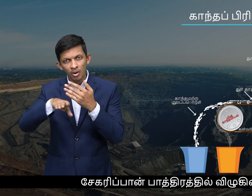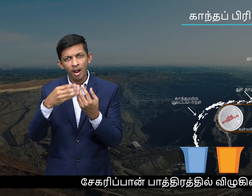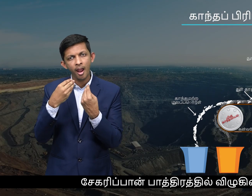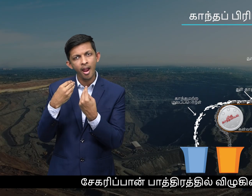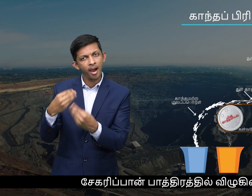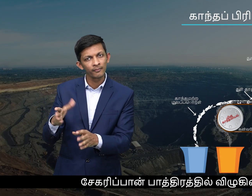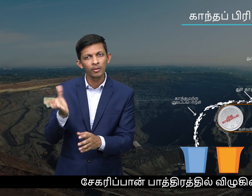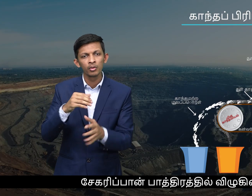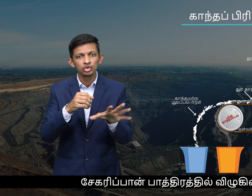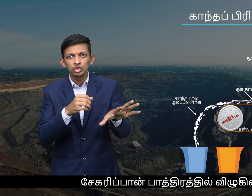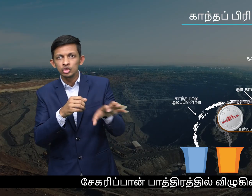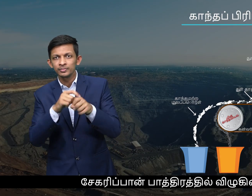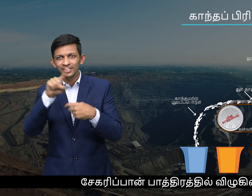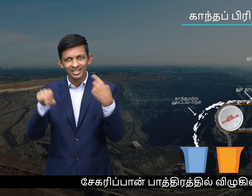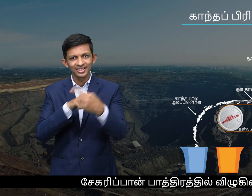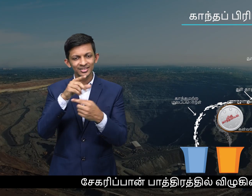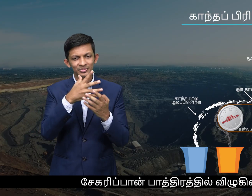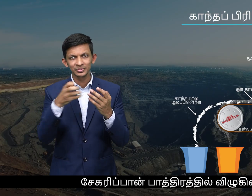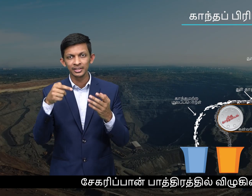சேகரிப்பான் பாத்திரங்களில் விழுகின்றன.